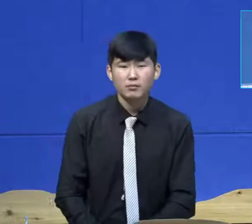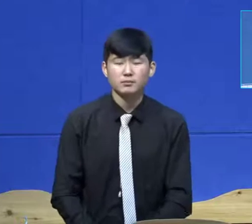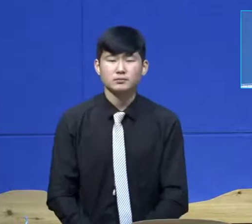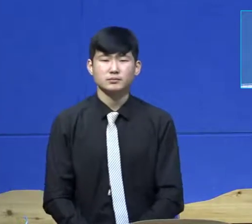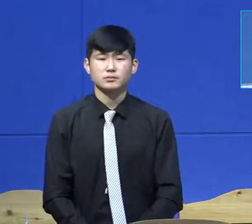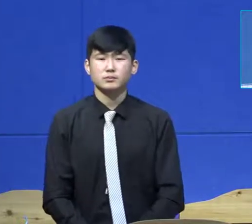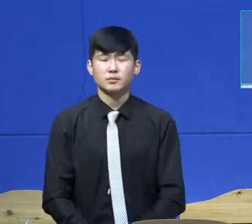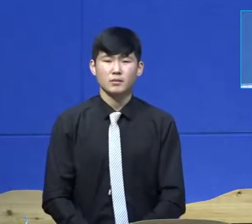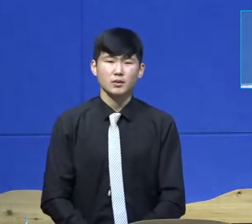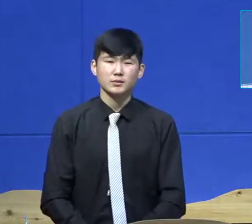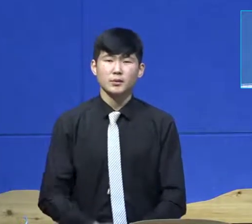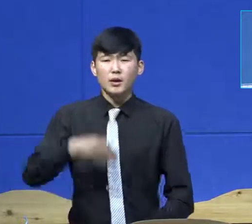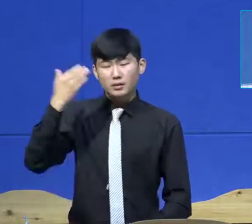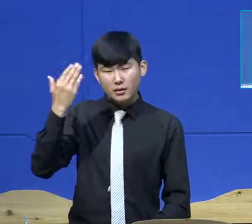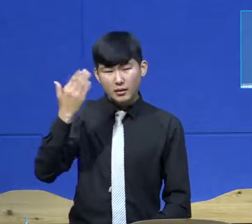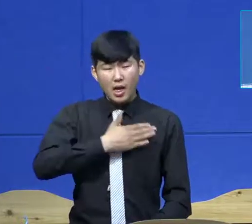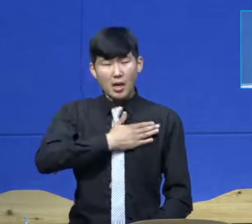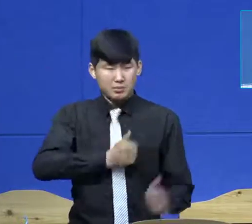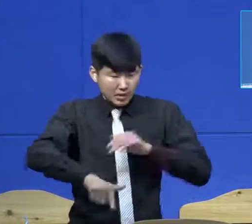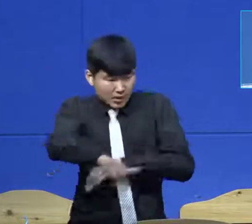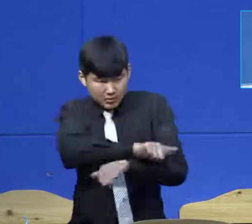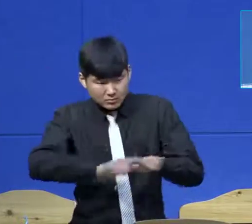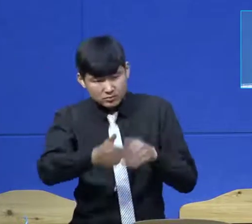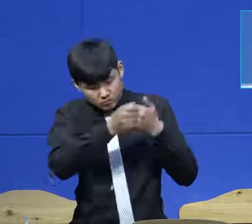Тэр амьдын газаас таслагдж